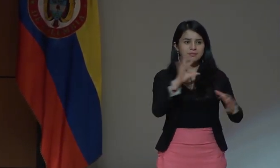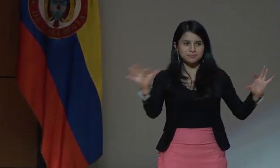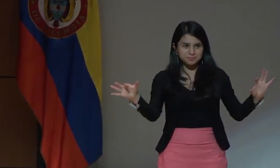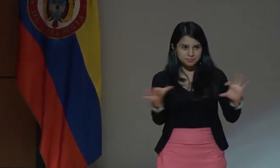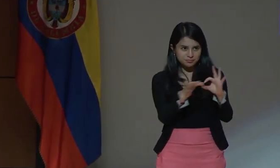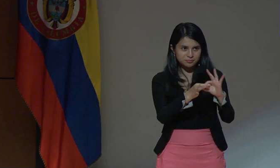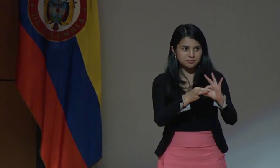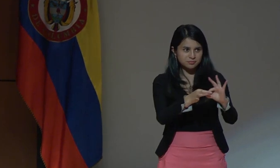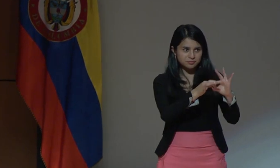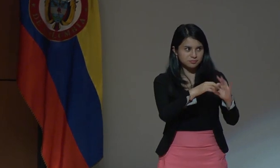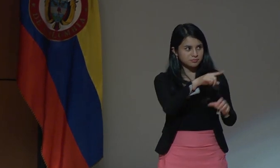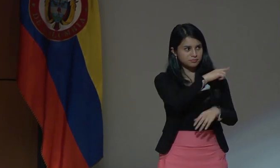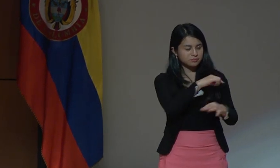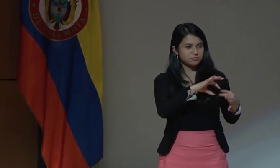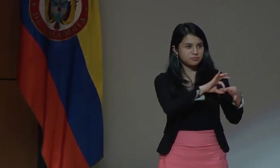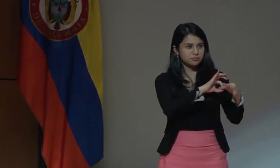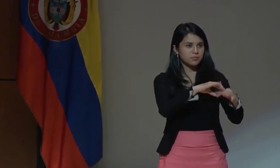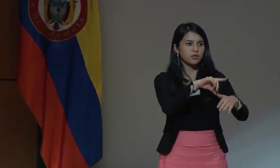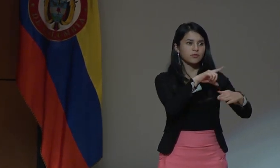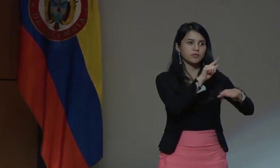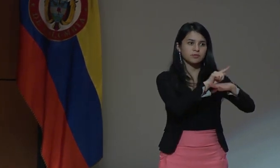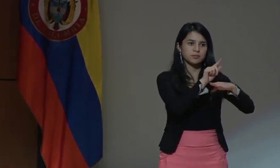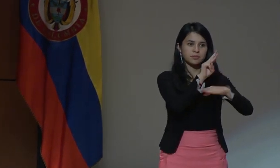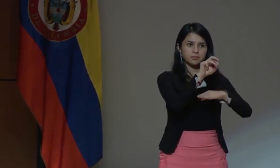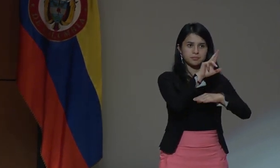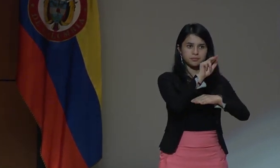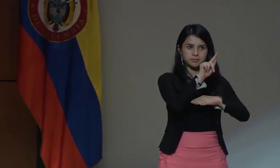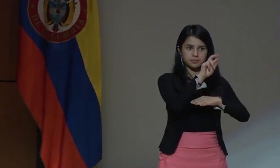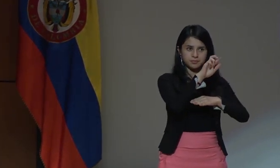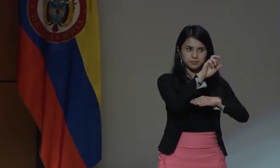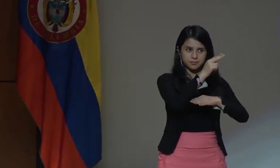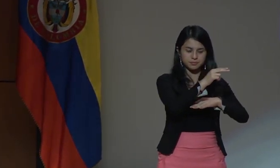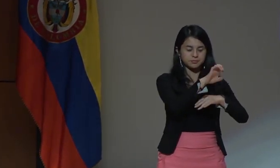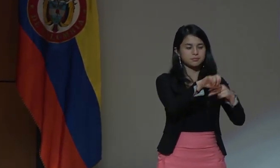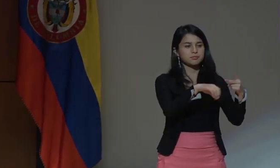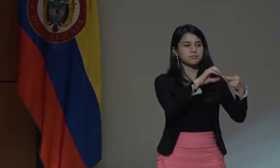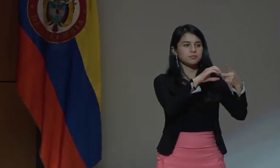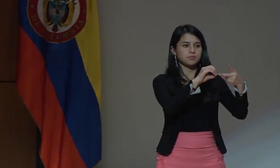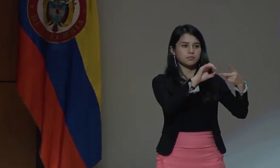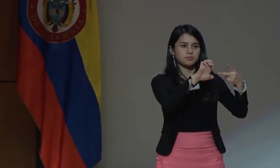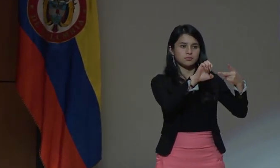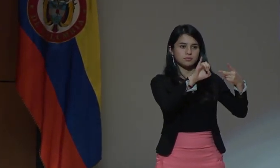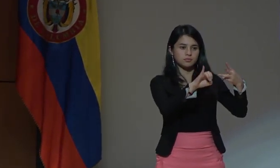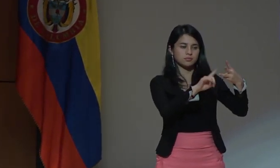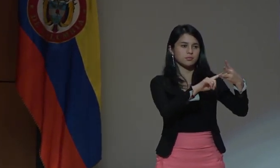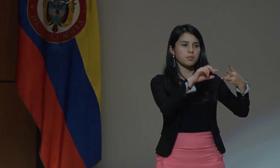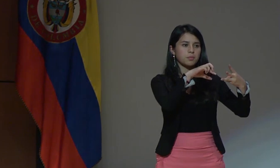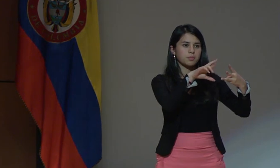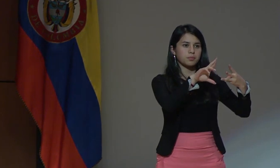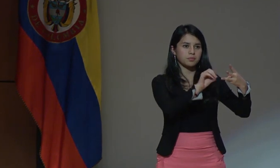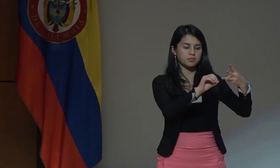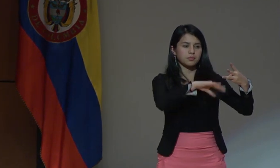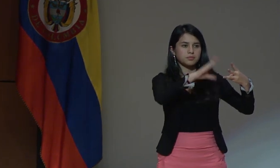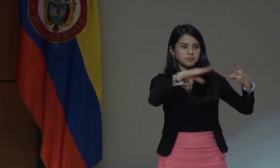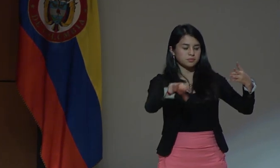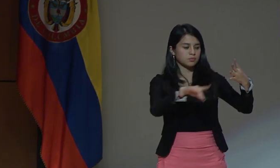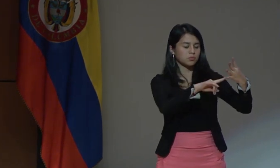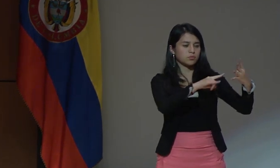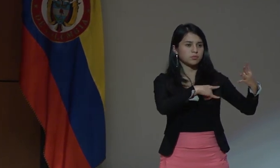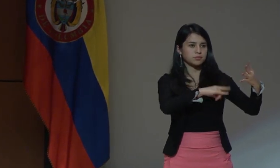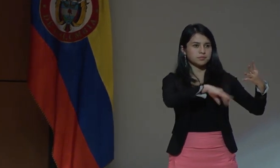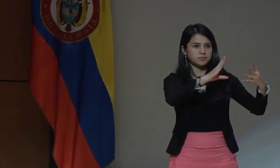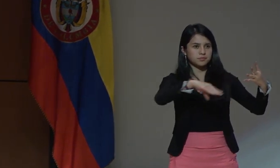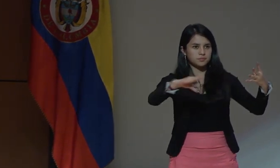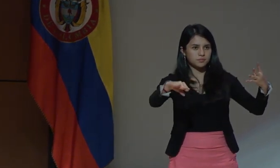aliados, a la Fundación MAFRE, a la OEI, a ProAntioquia, a la Universidad de los